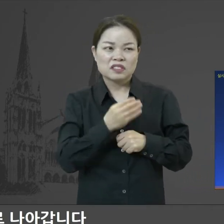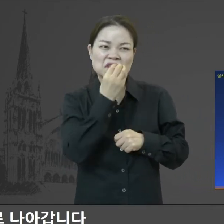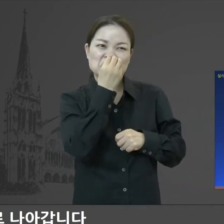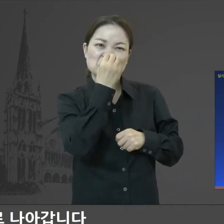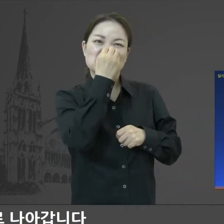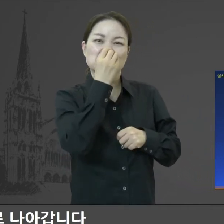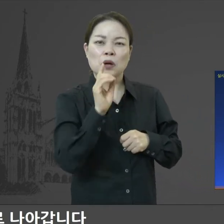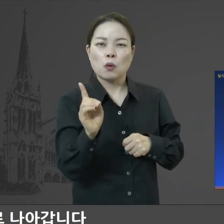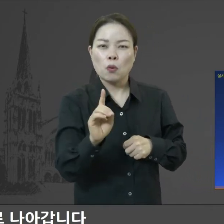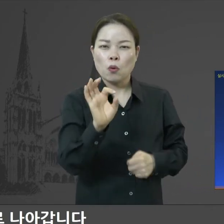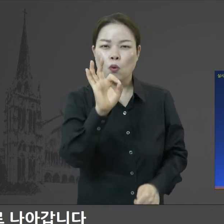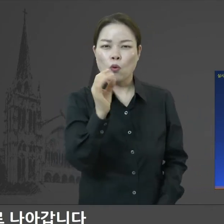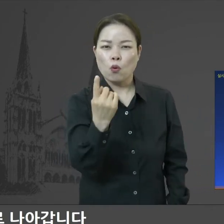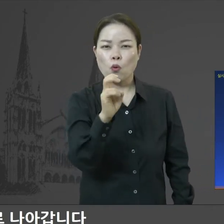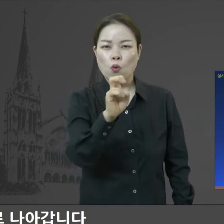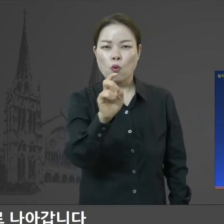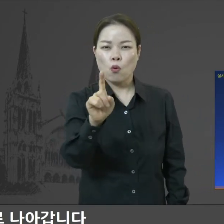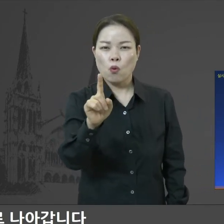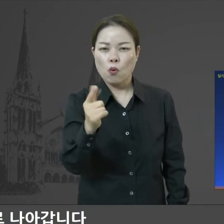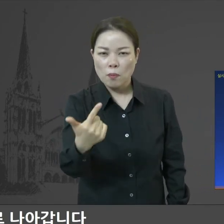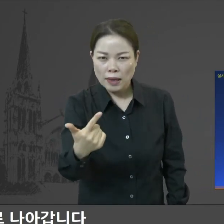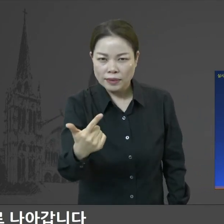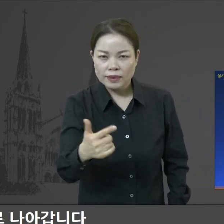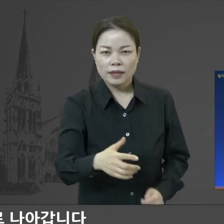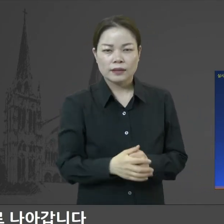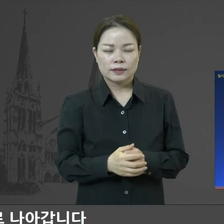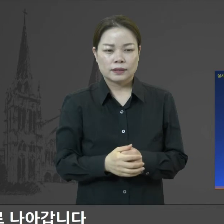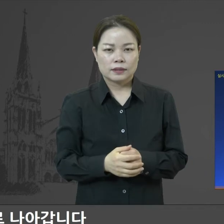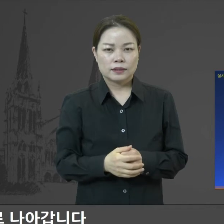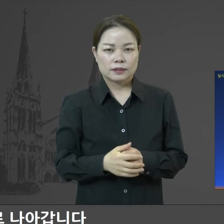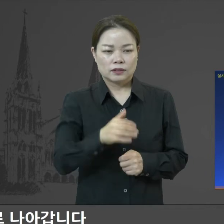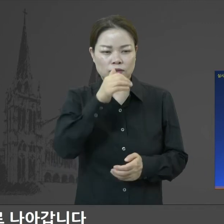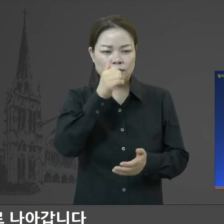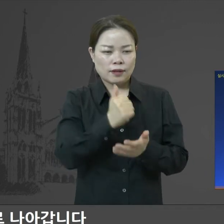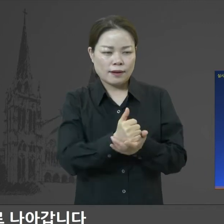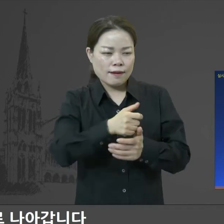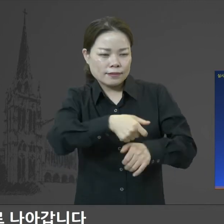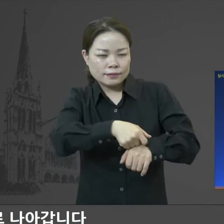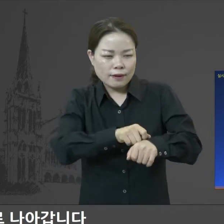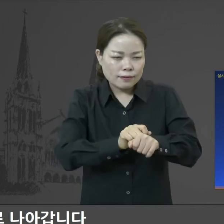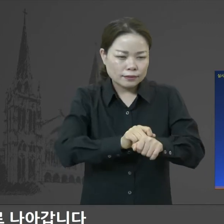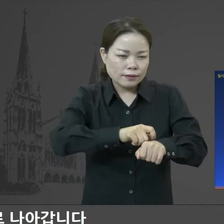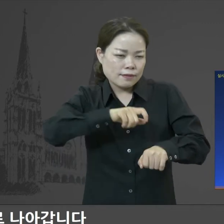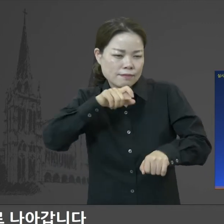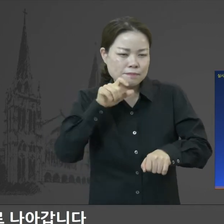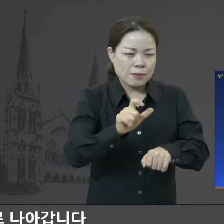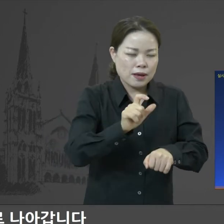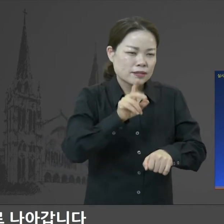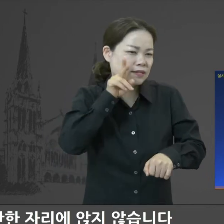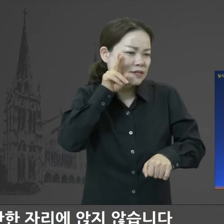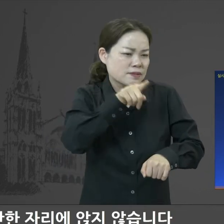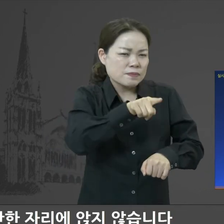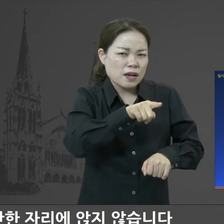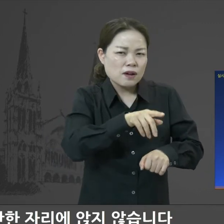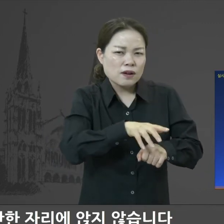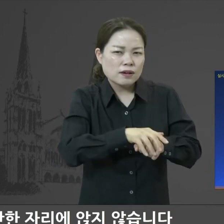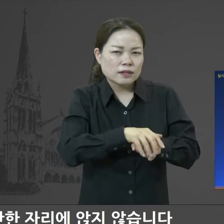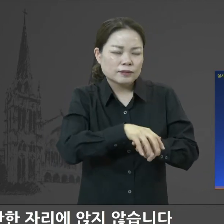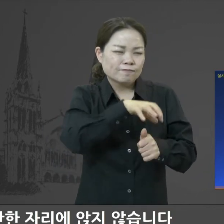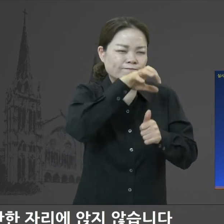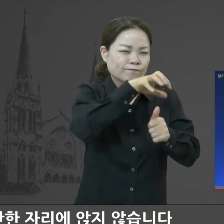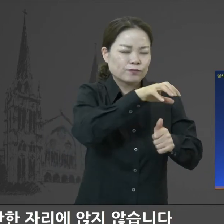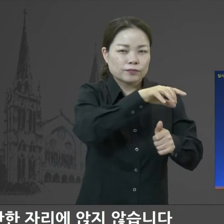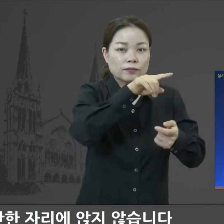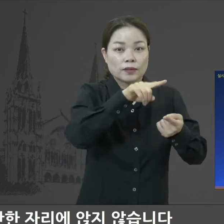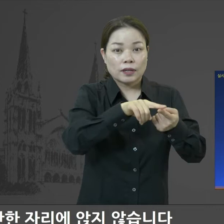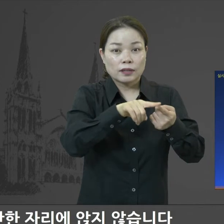오만하다는 것은 무엇이냐면 그렇게 적극적으로 죄가 강화되고 더 나아가서 고착돼 버린 것.